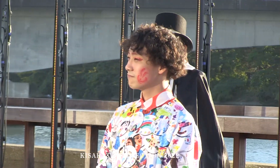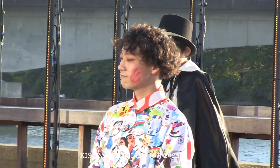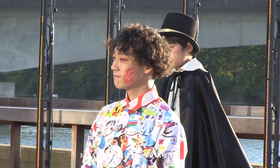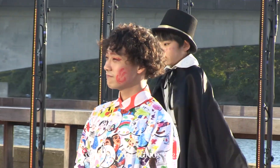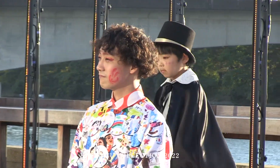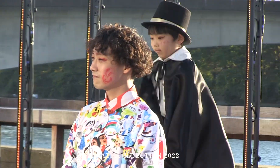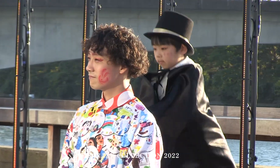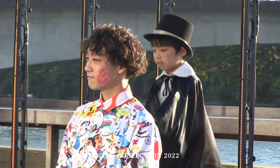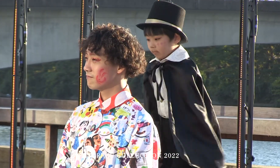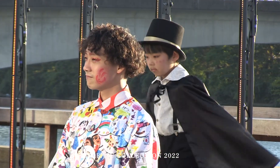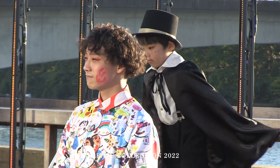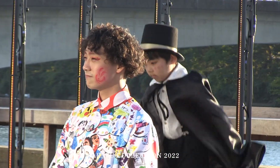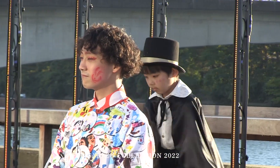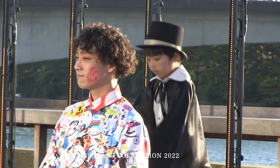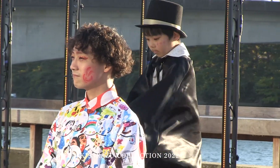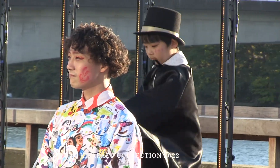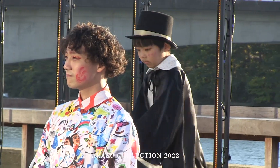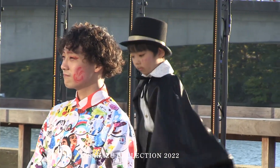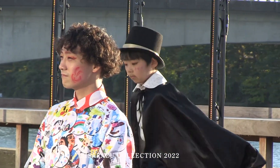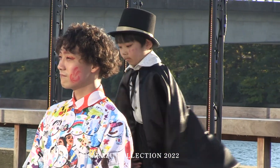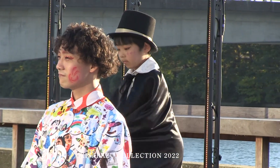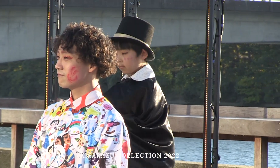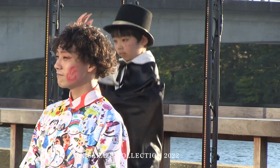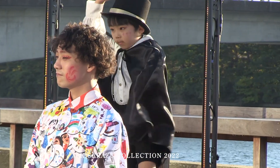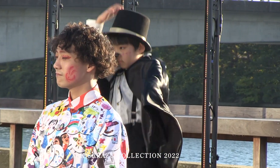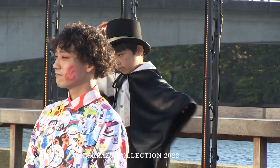僕の一押しポイントです。